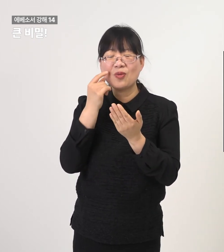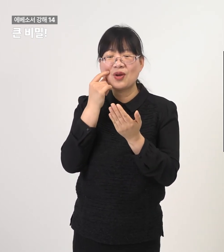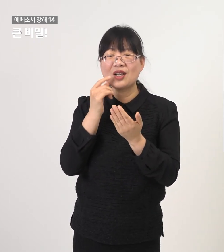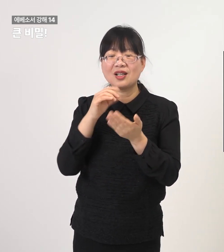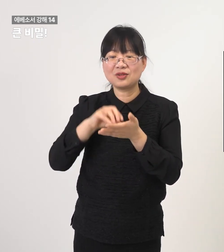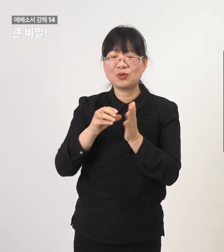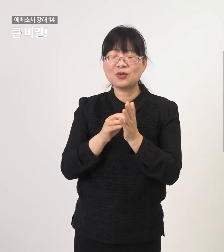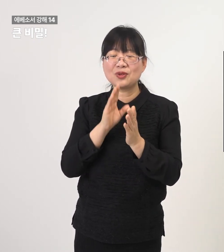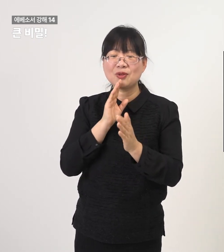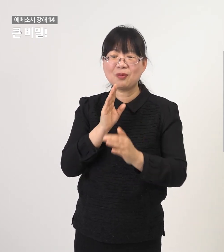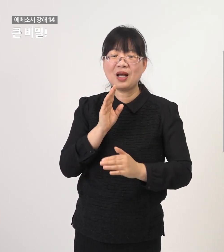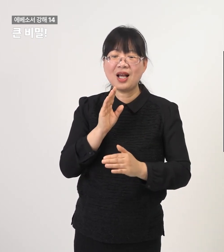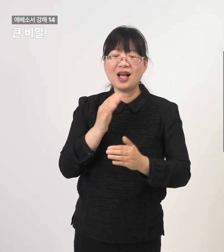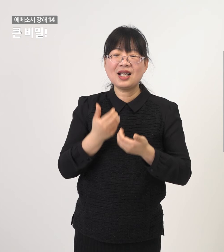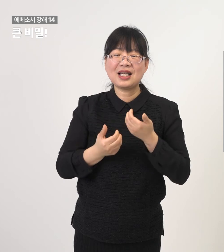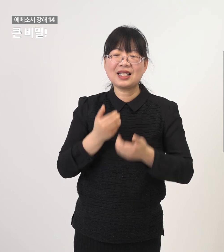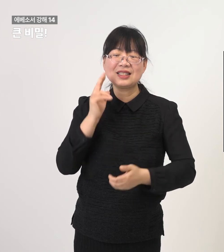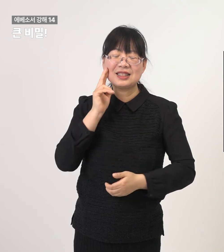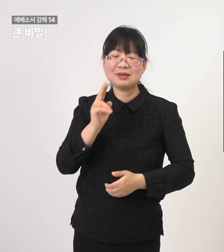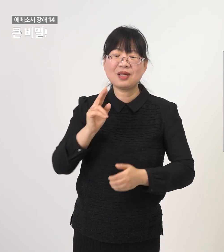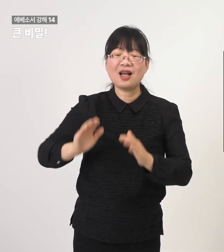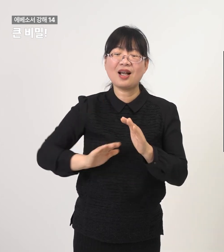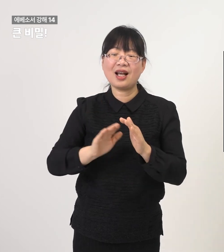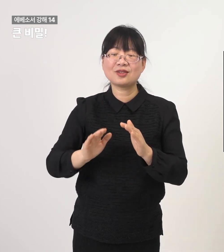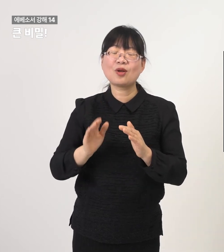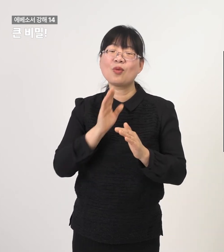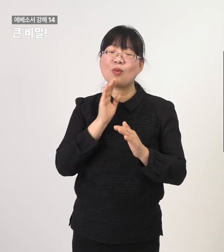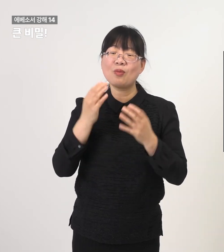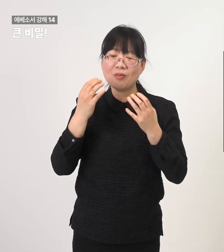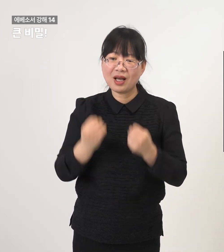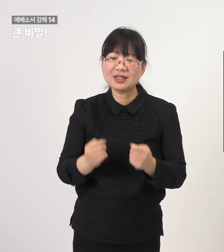가정이 얼마나 많은지 아세요?